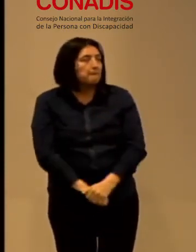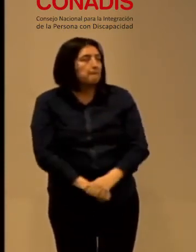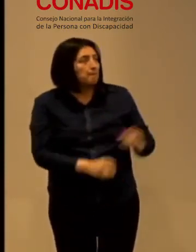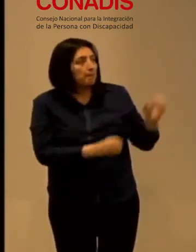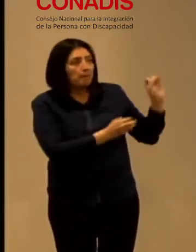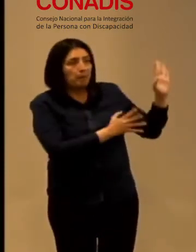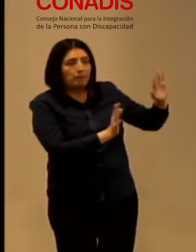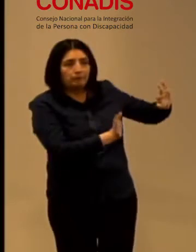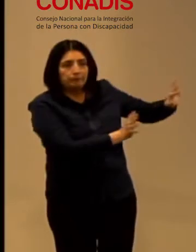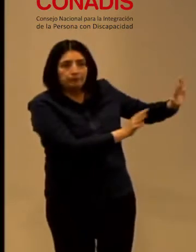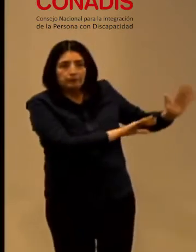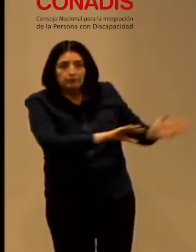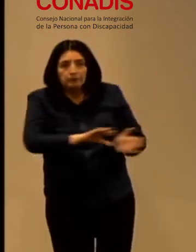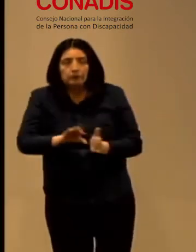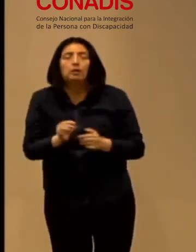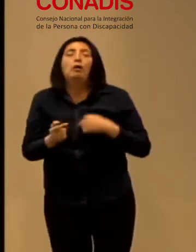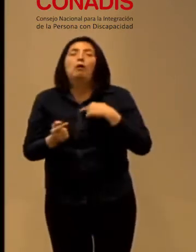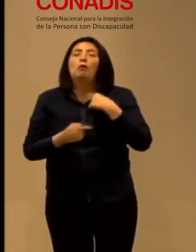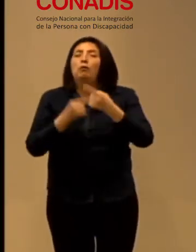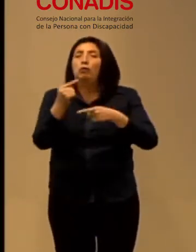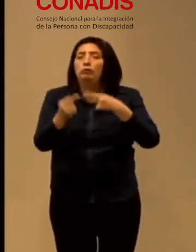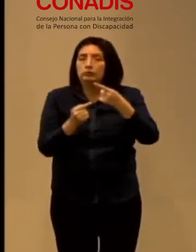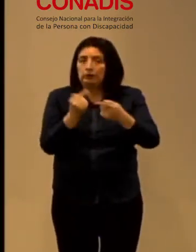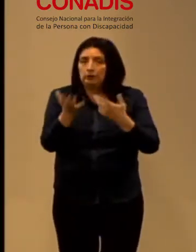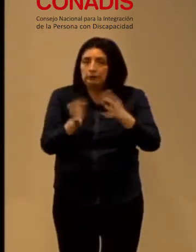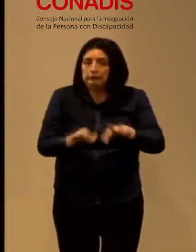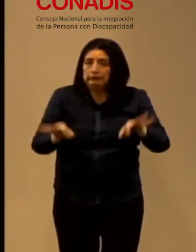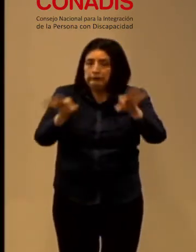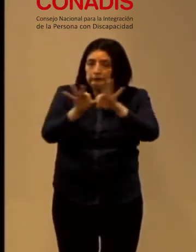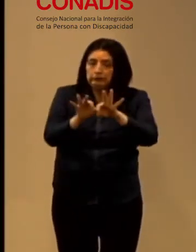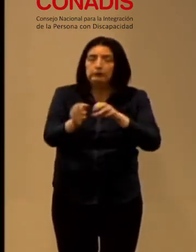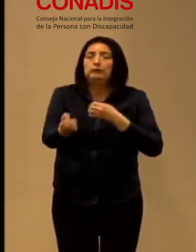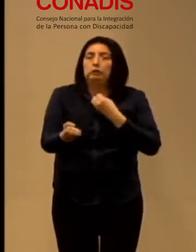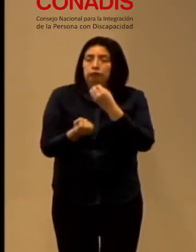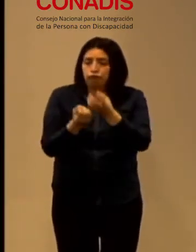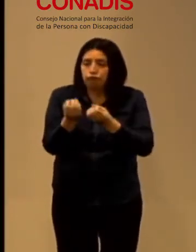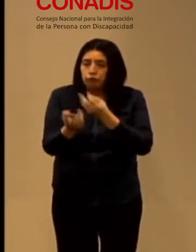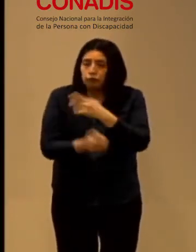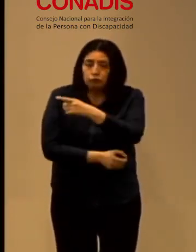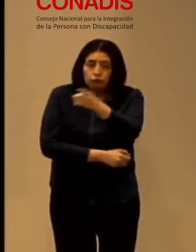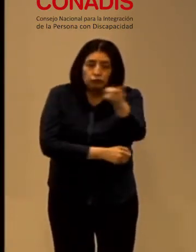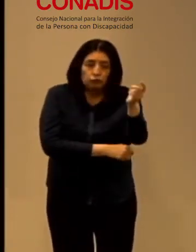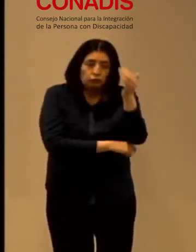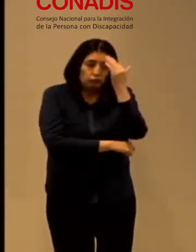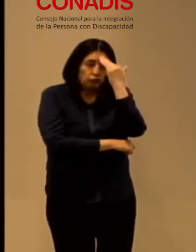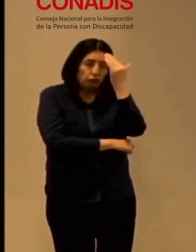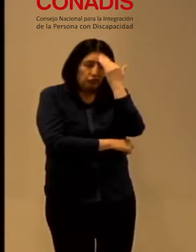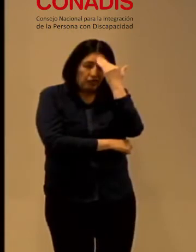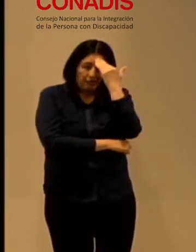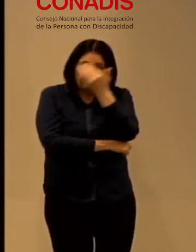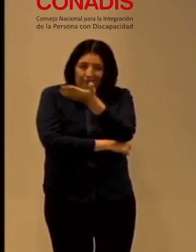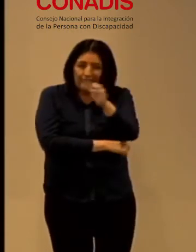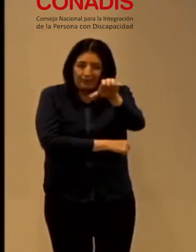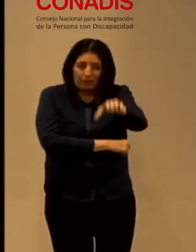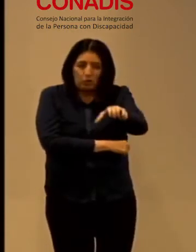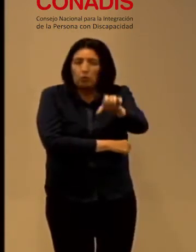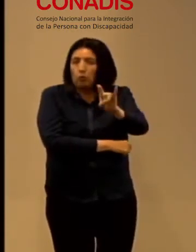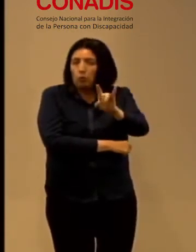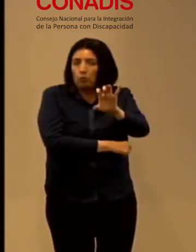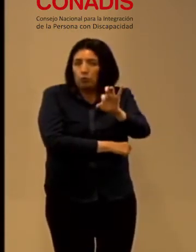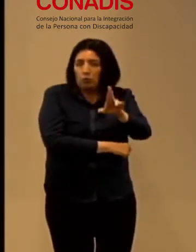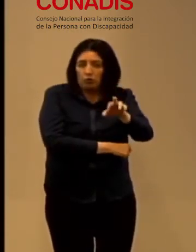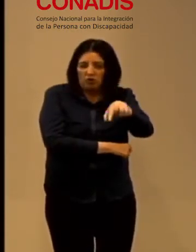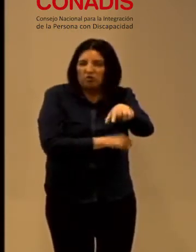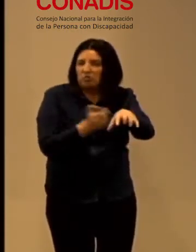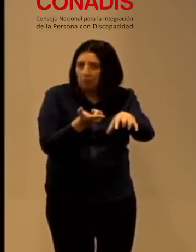la presentación, pero comentarles algo que es muy importante y la razón por la que les comentaba si ustedes conocen a las UCOR en las regiones. ¿Por